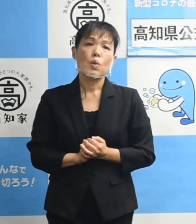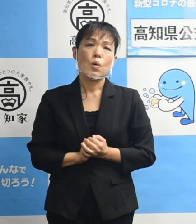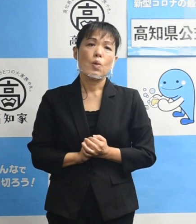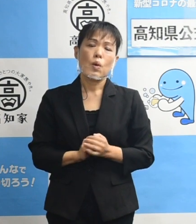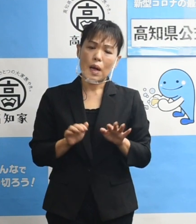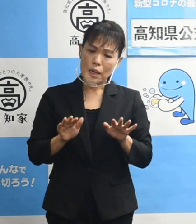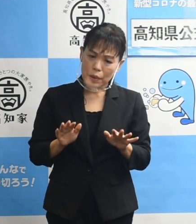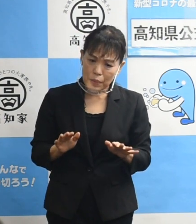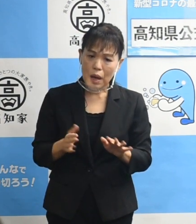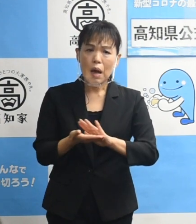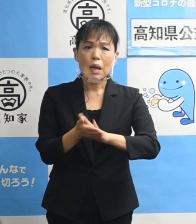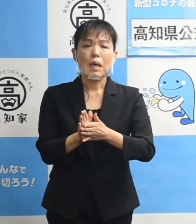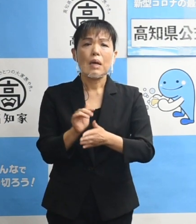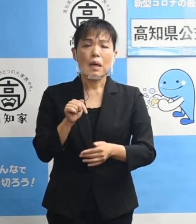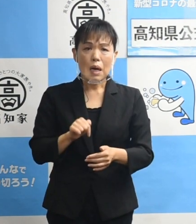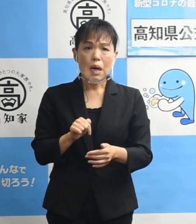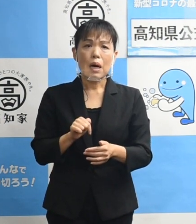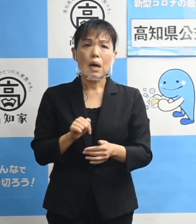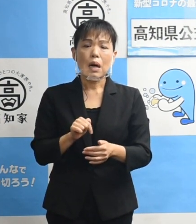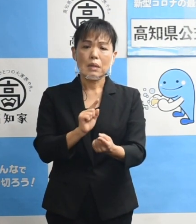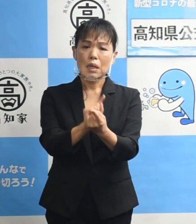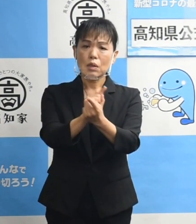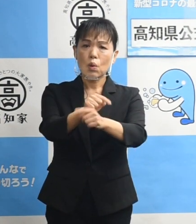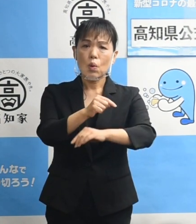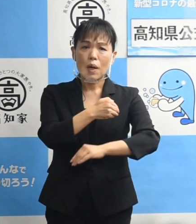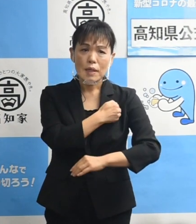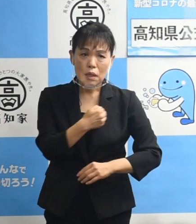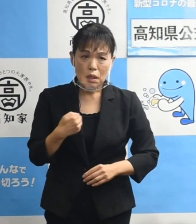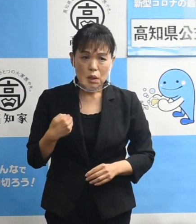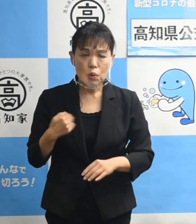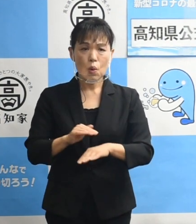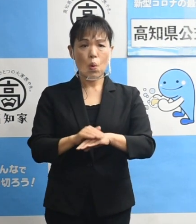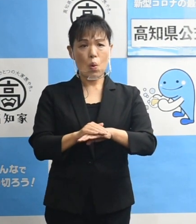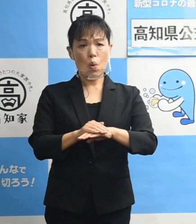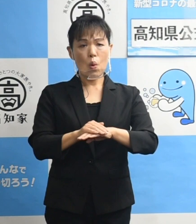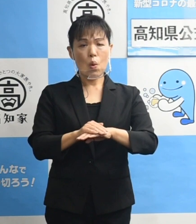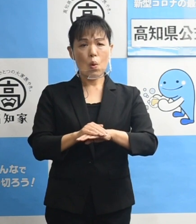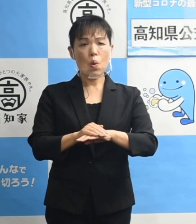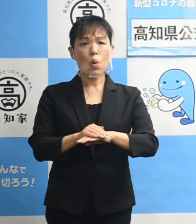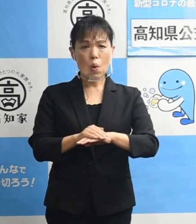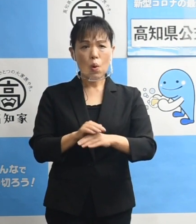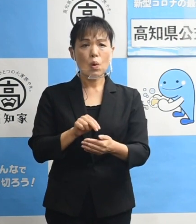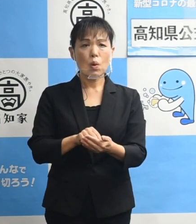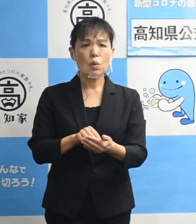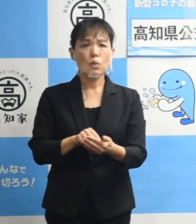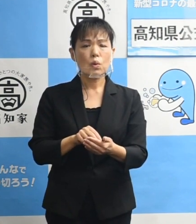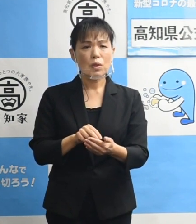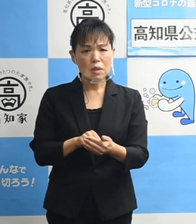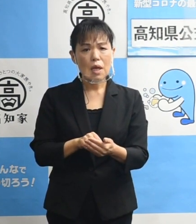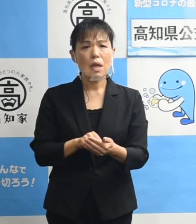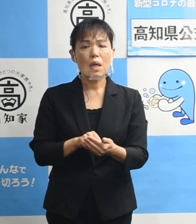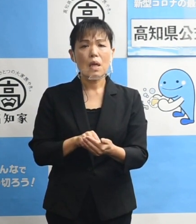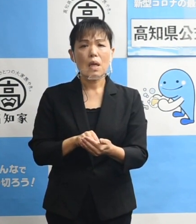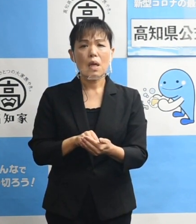に県が自主的に対応ができる方策といたしまして、 大きな核となるのがこ